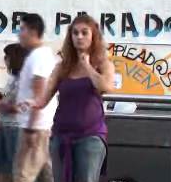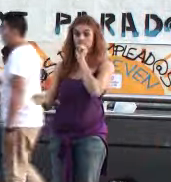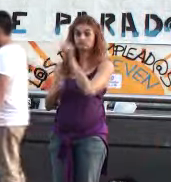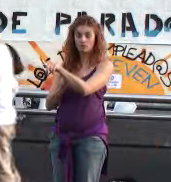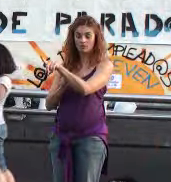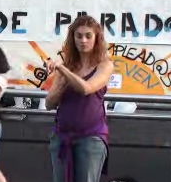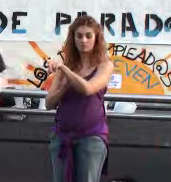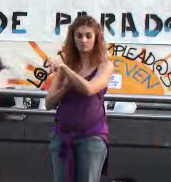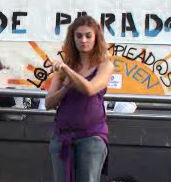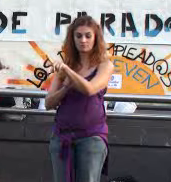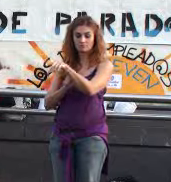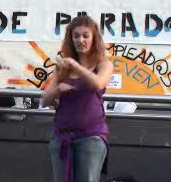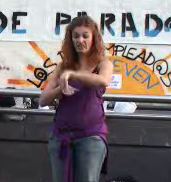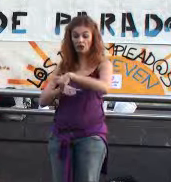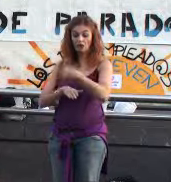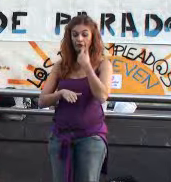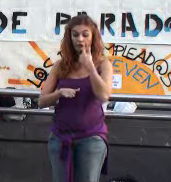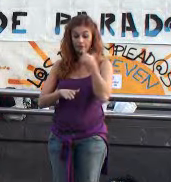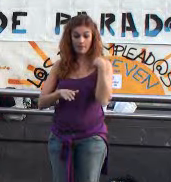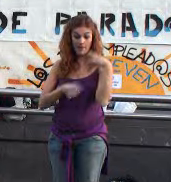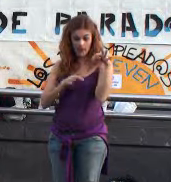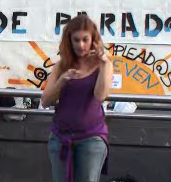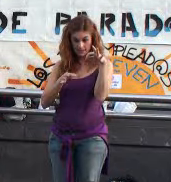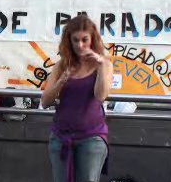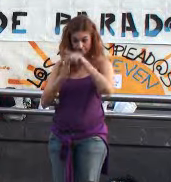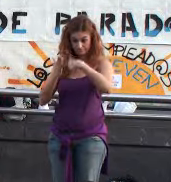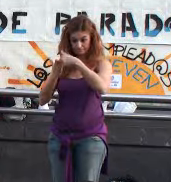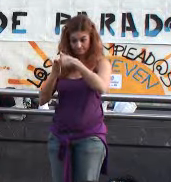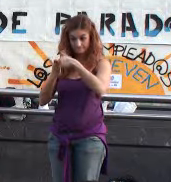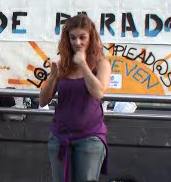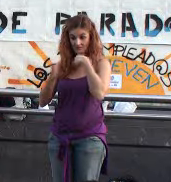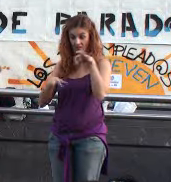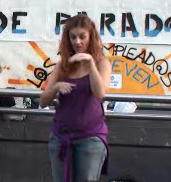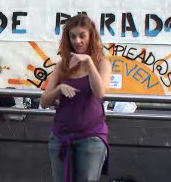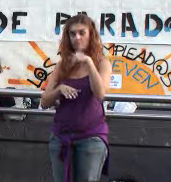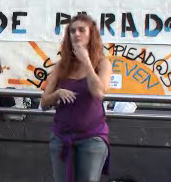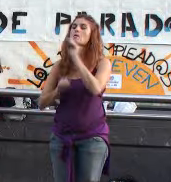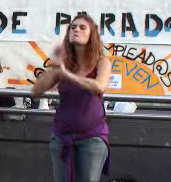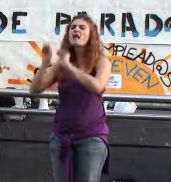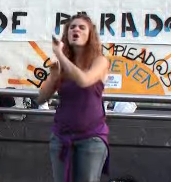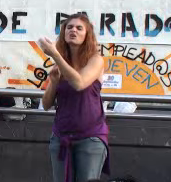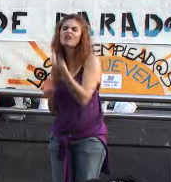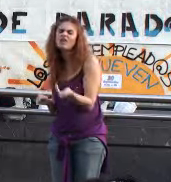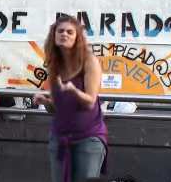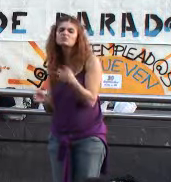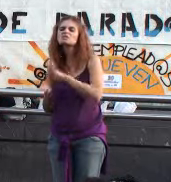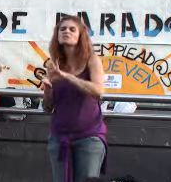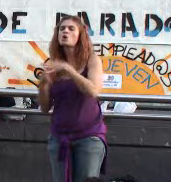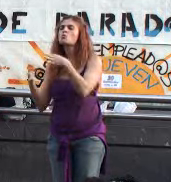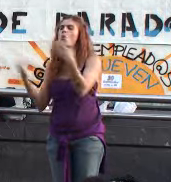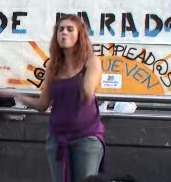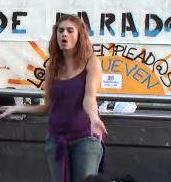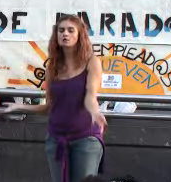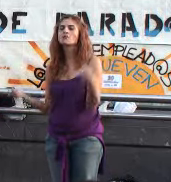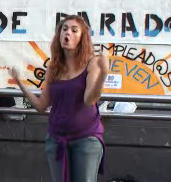a la dirección que viene dentro del folleto preguntando. Los servicios normales se prestan ya dentro